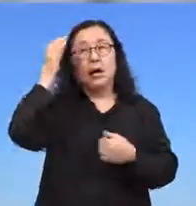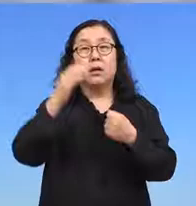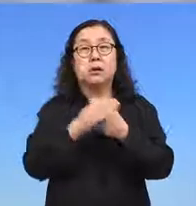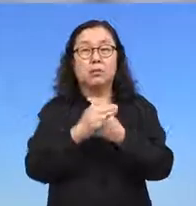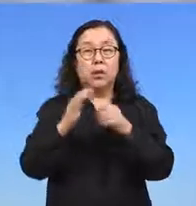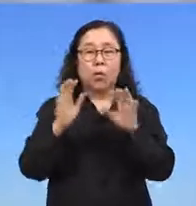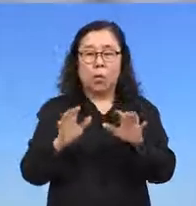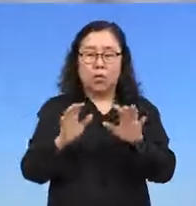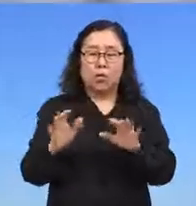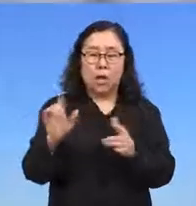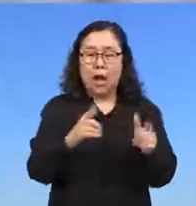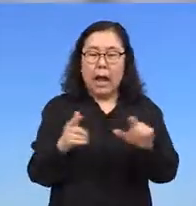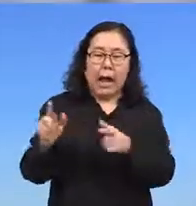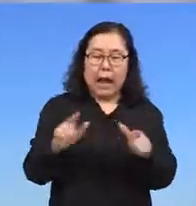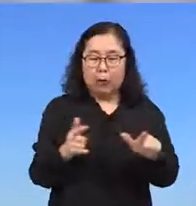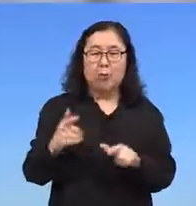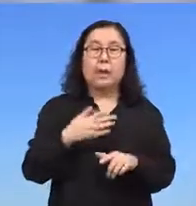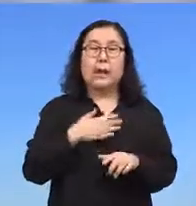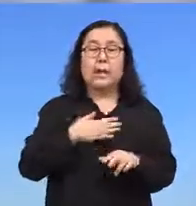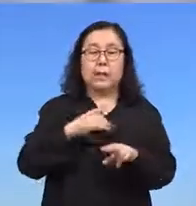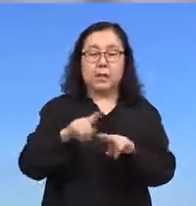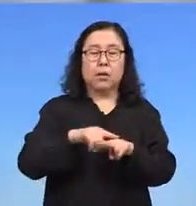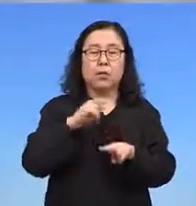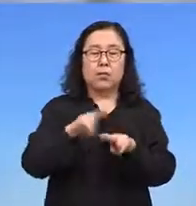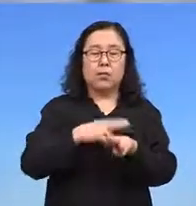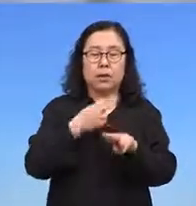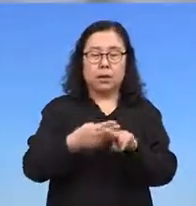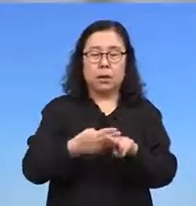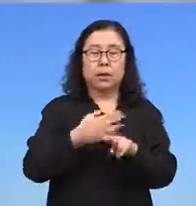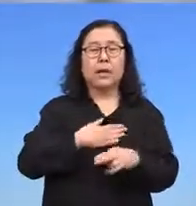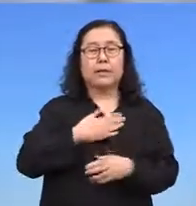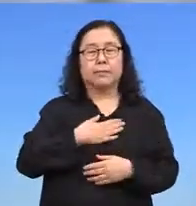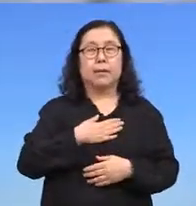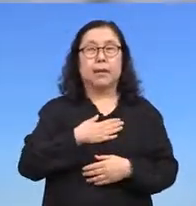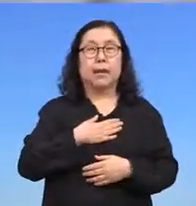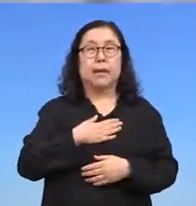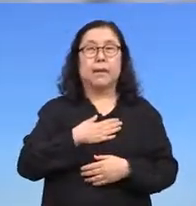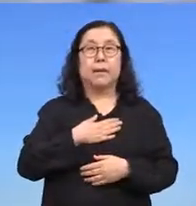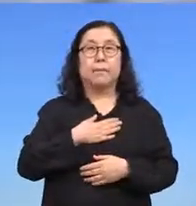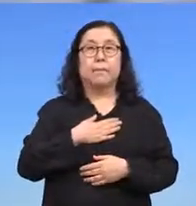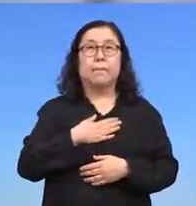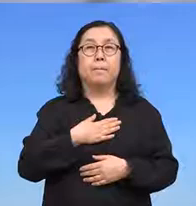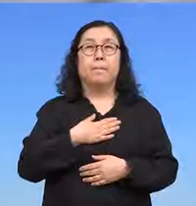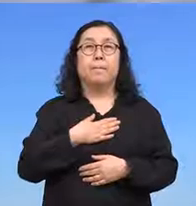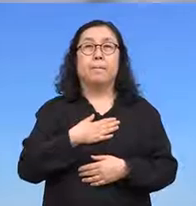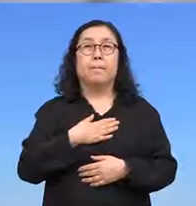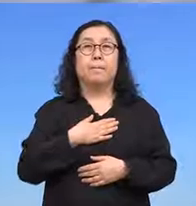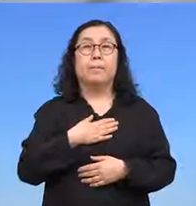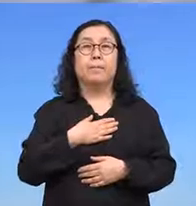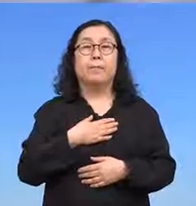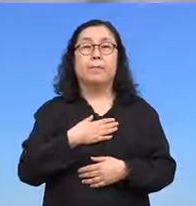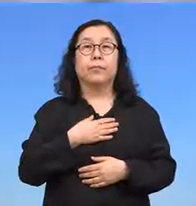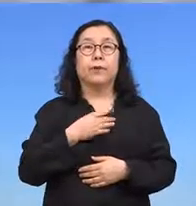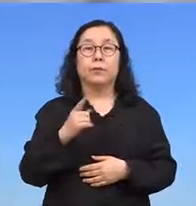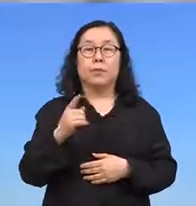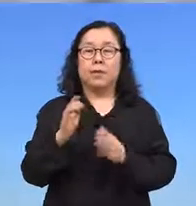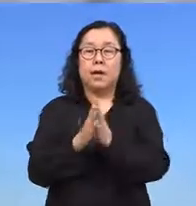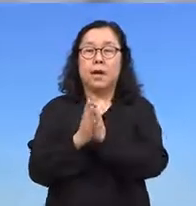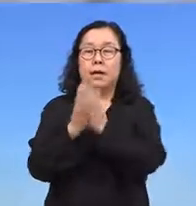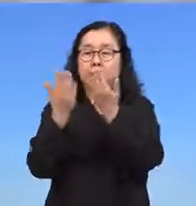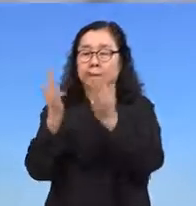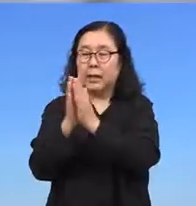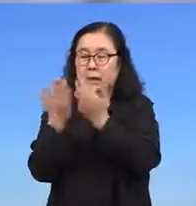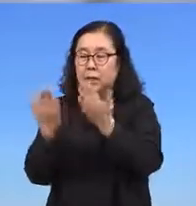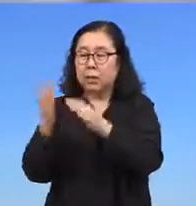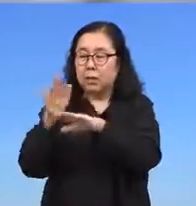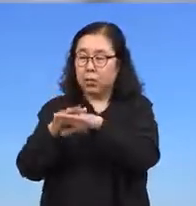나니까요, 진짜 오늘 이 하루가 저에게 선물인 거예요. 아까 그 책의 저자는 뭐 어느